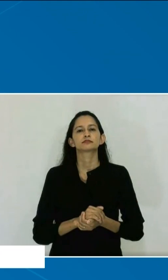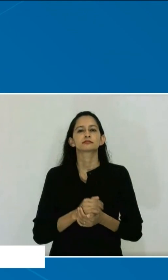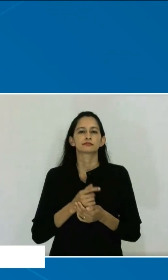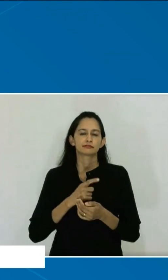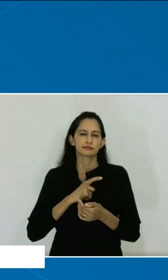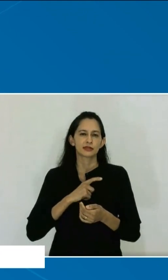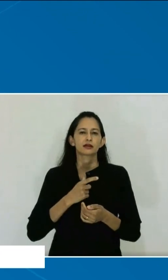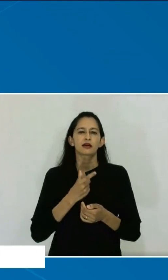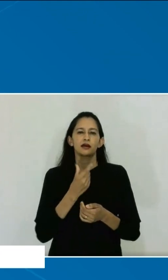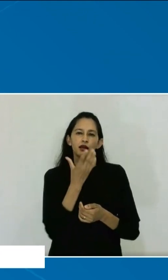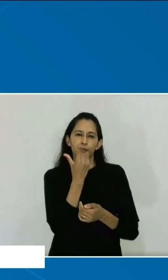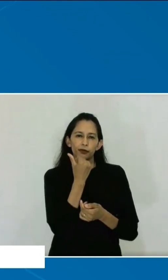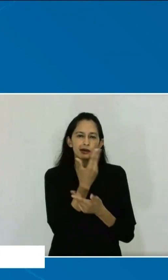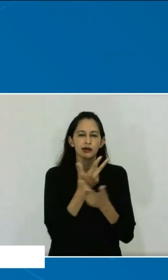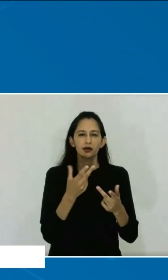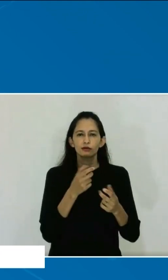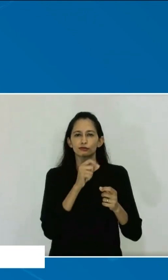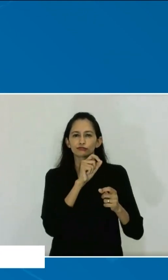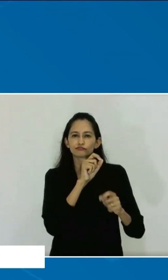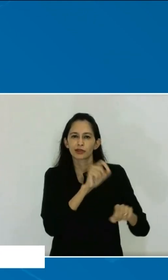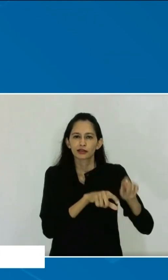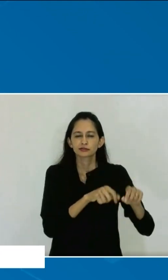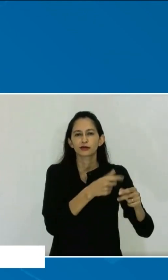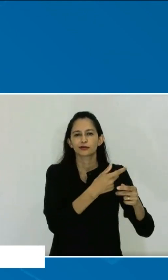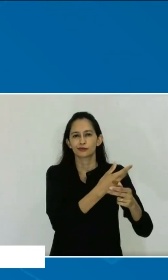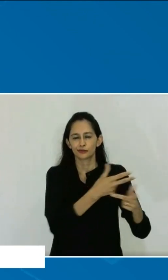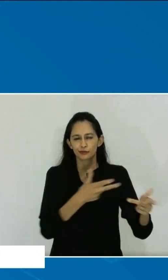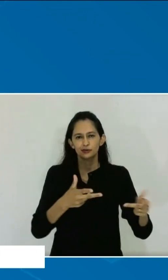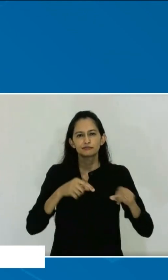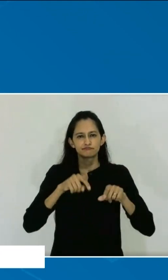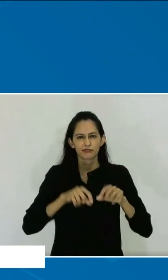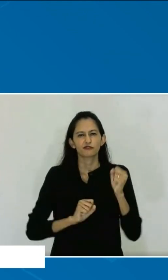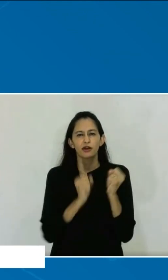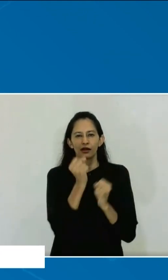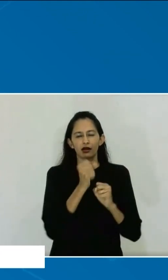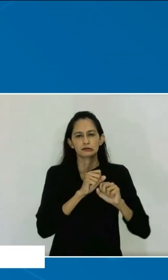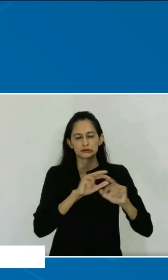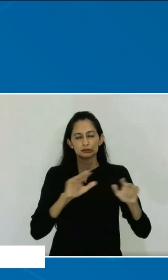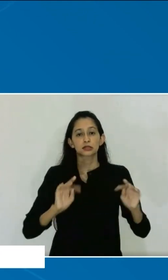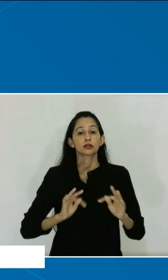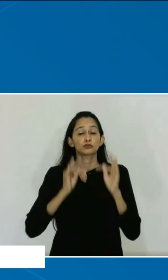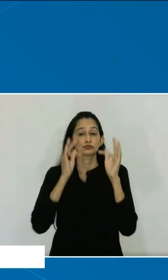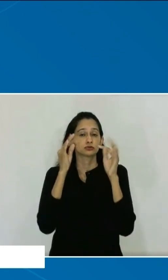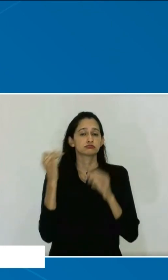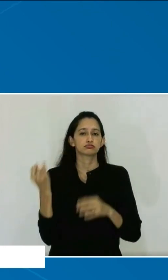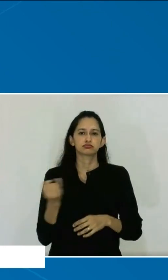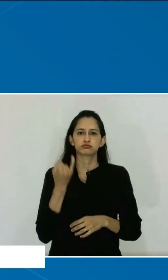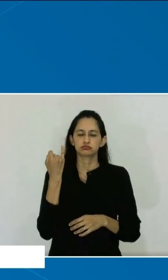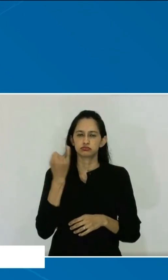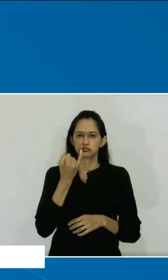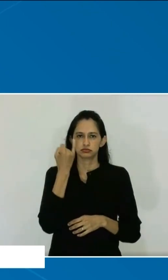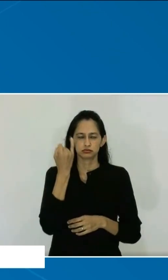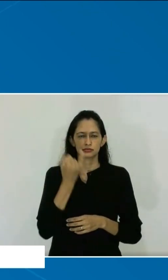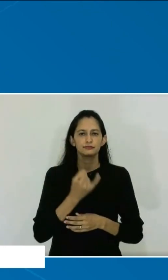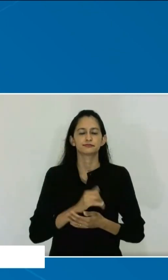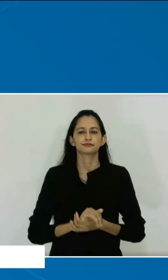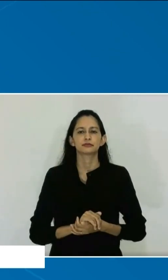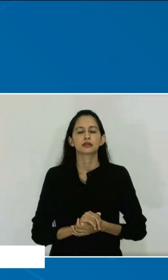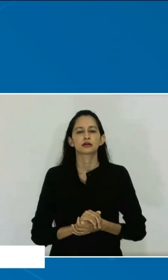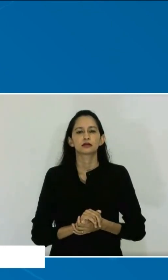e alimentos, de uma maneira geral. O desenvolvimento de tecnologia, Santa Maria é um polo de